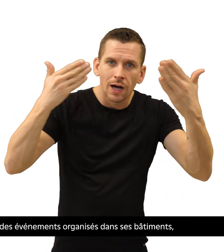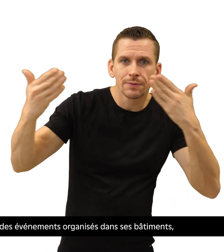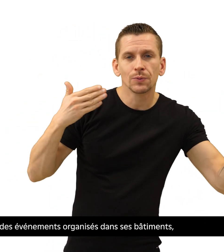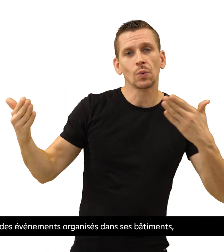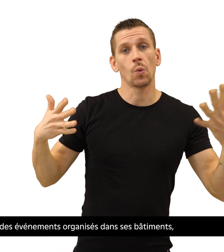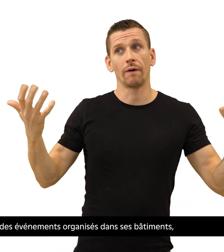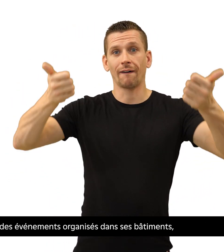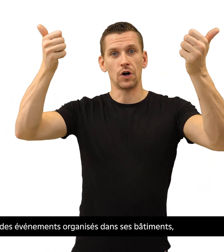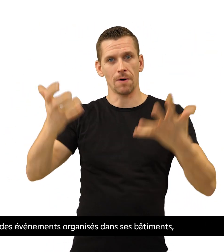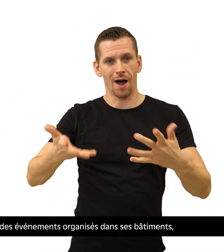ces bâtiments,